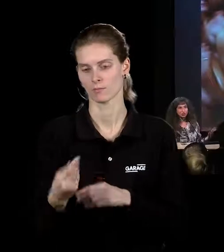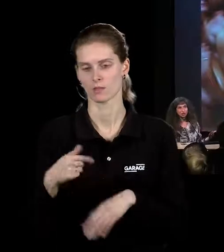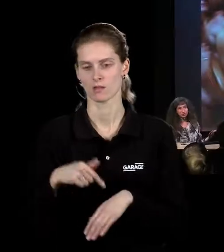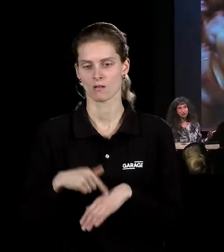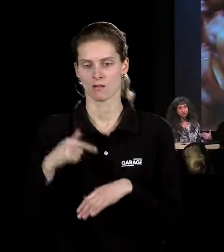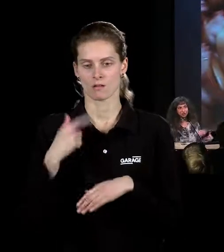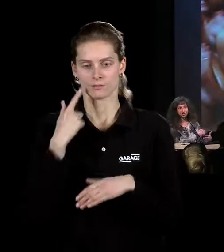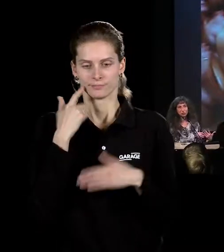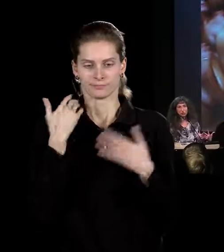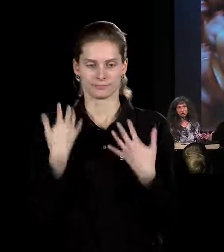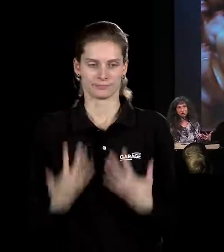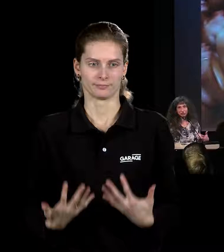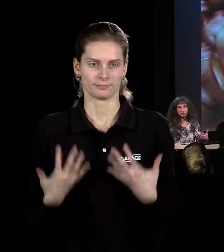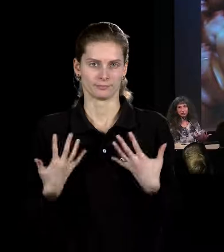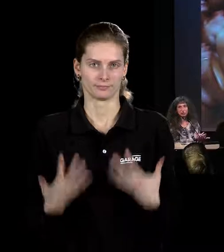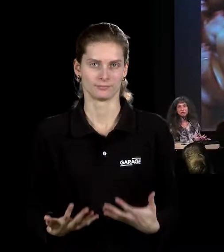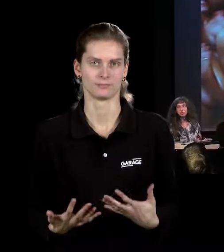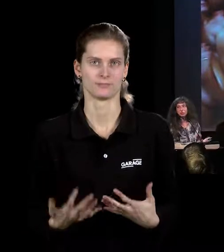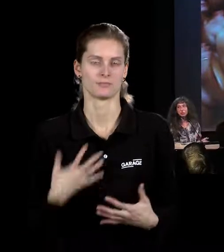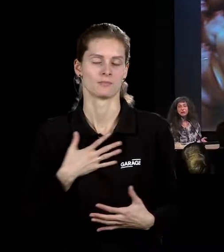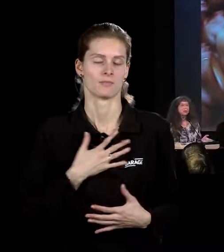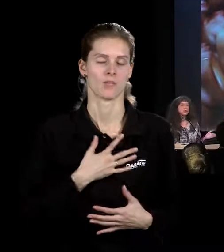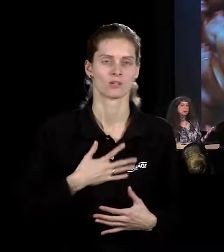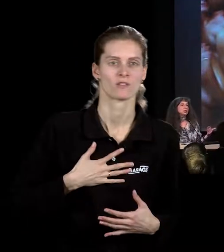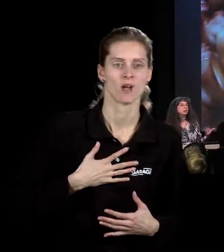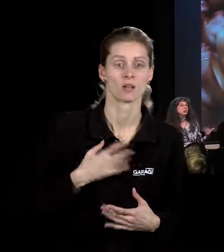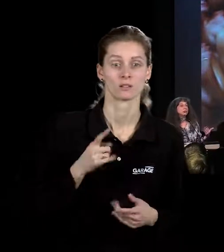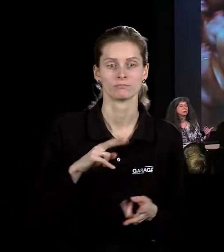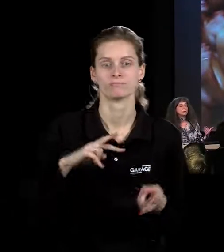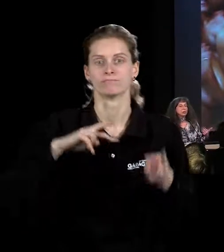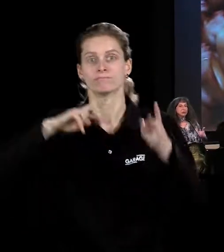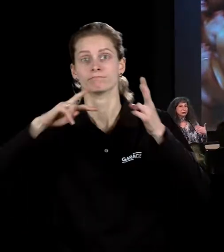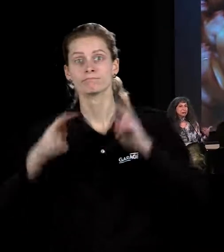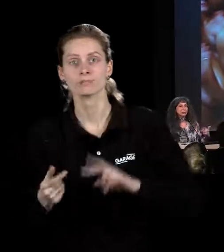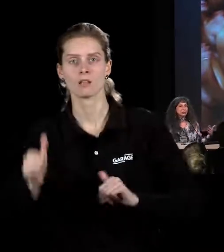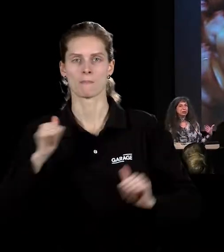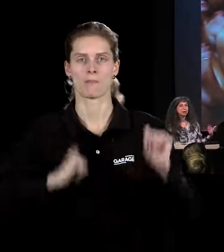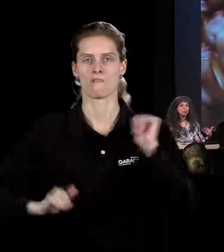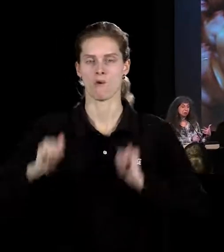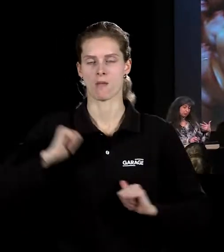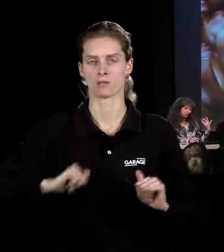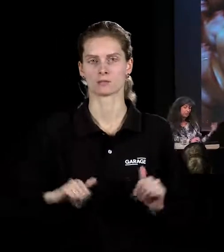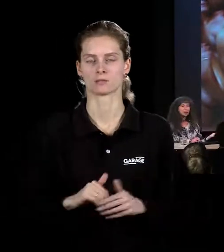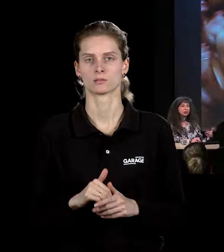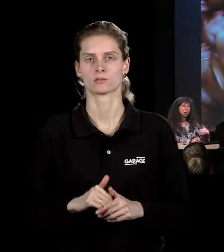и благодарности, которые в этом жесте, в этом переживании были, стал основой этого перформанса, где в конце в